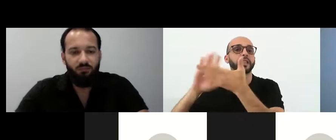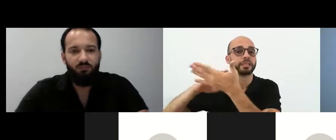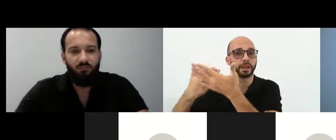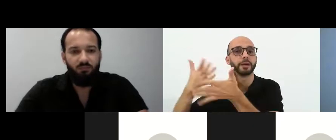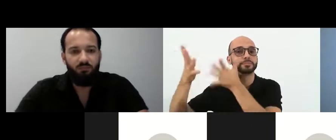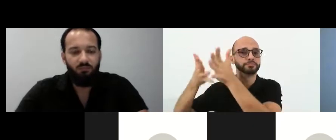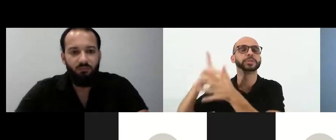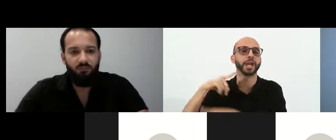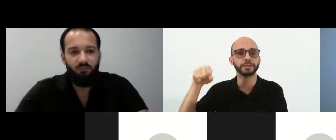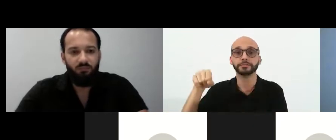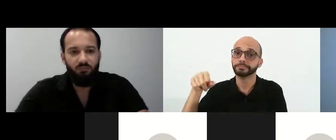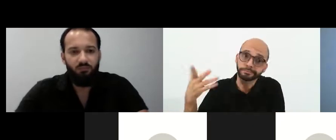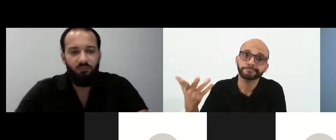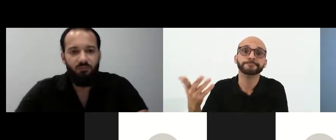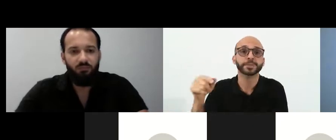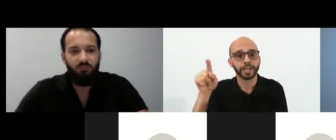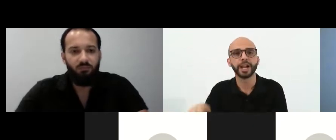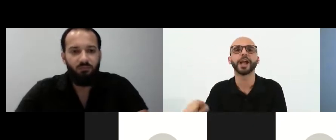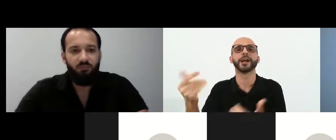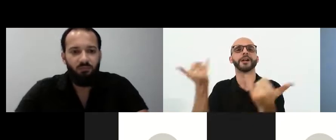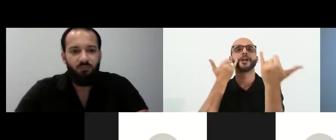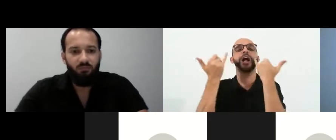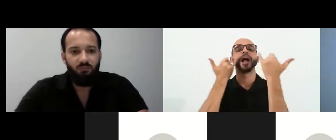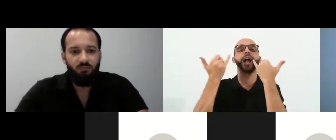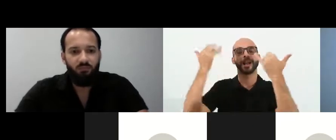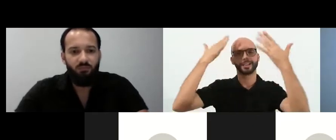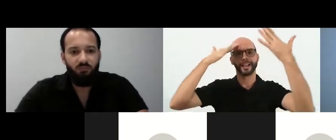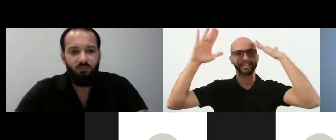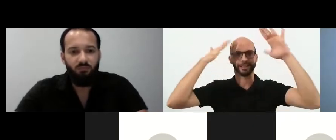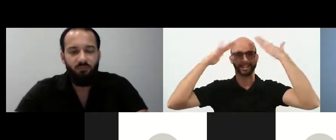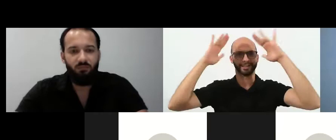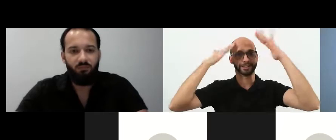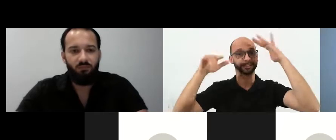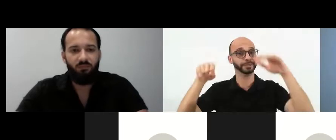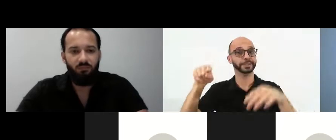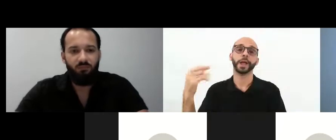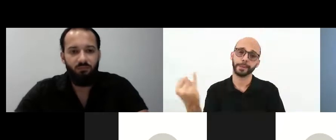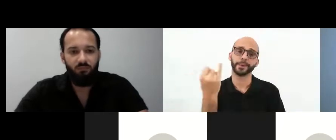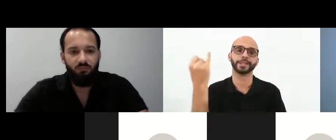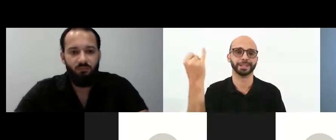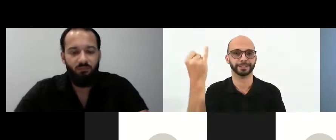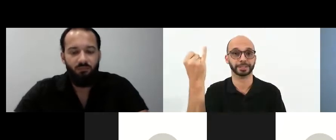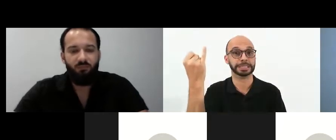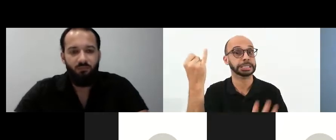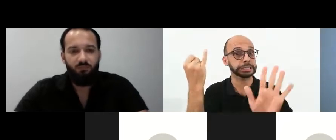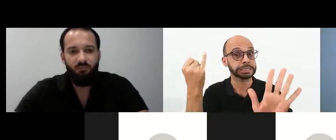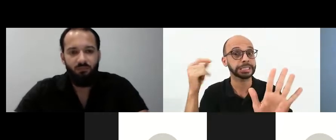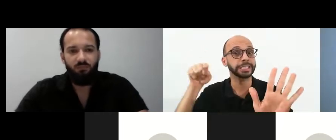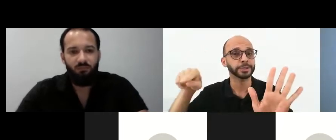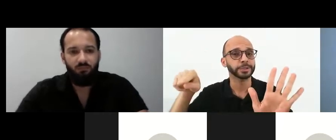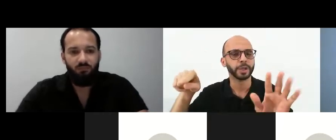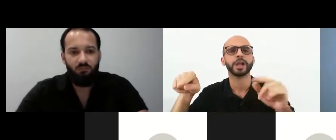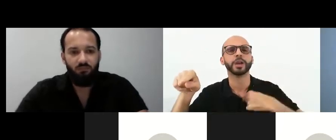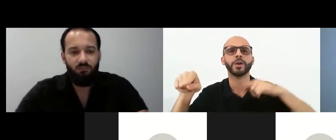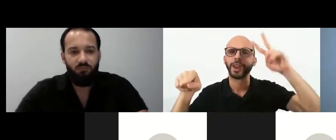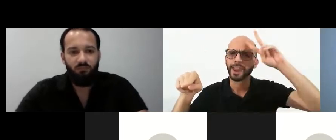intérpretes ajuda bastante. Então, é uma das tecnologias. Então, como só obtenção